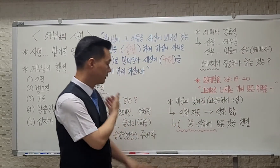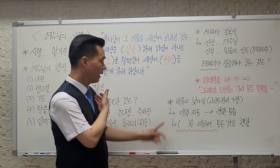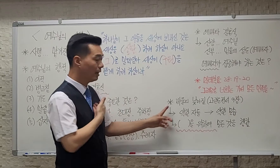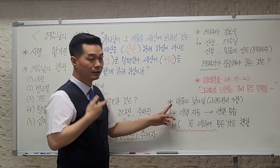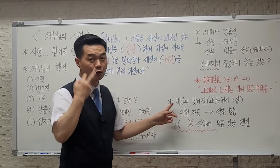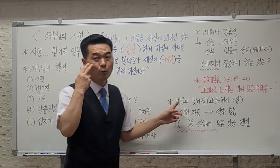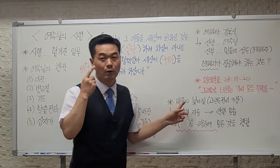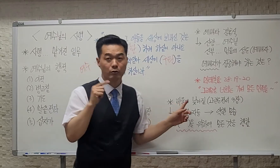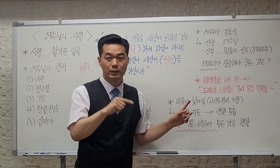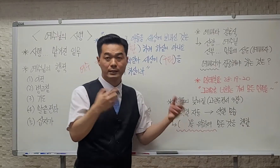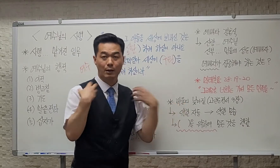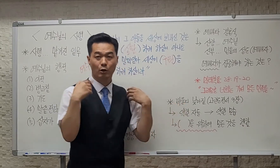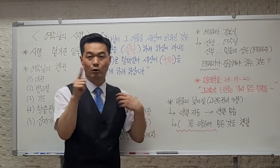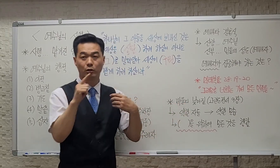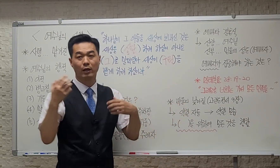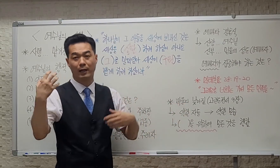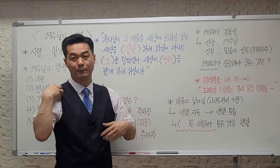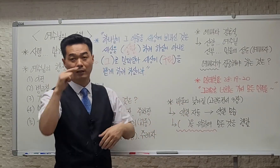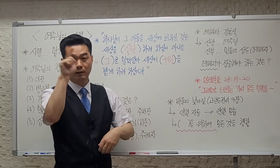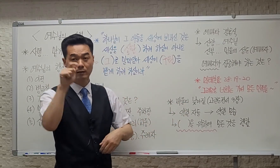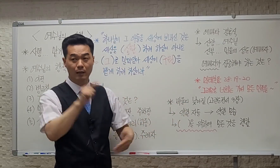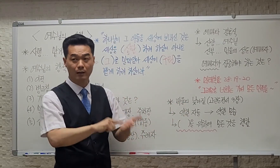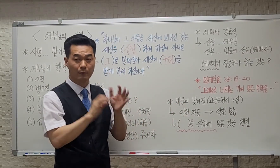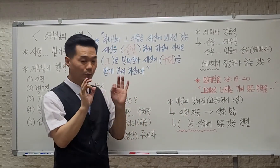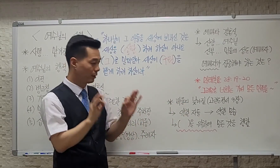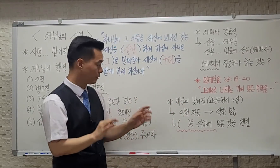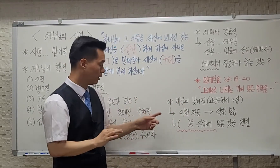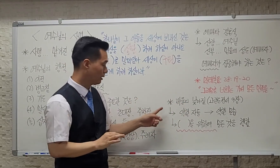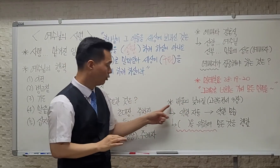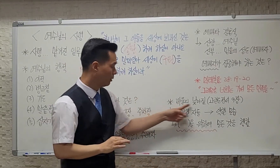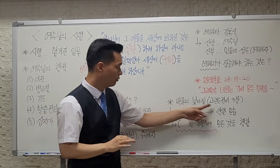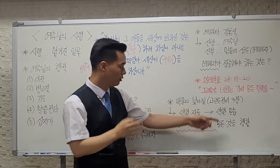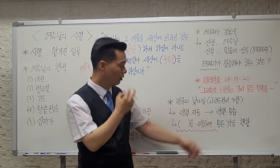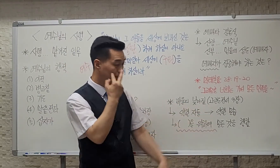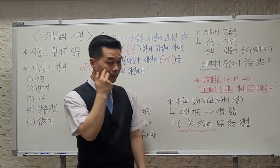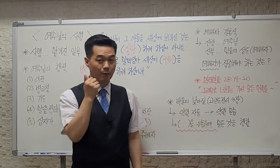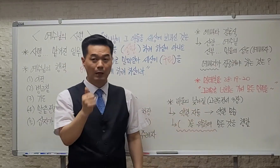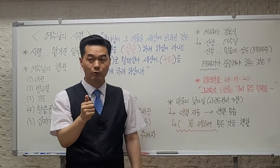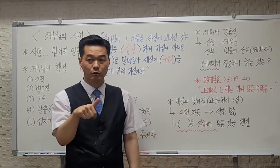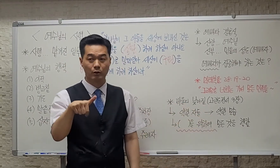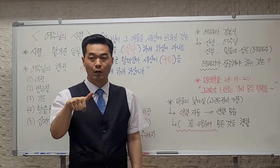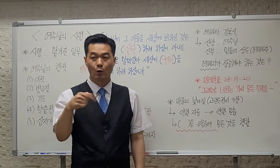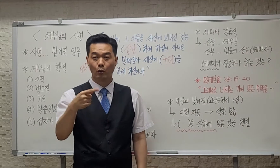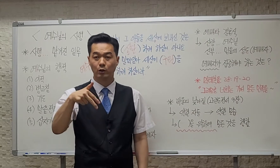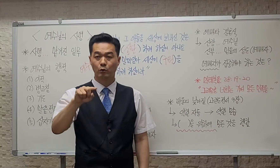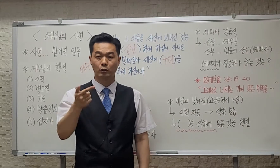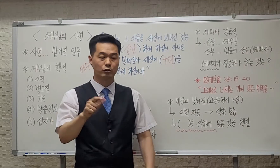자, 사도 바울은 이 사명을 어떻게 감당했는가를 한번 보겠습니다. 사도 바울은